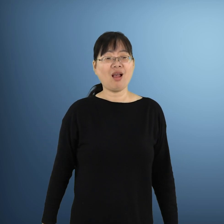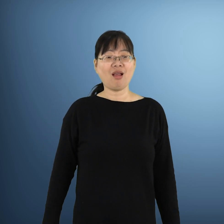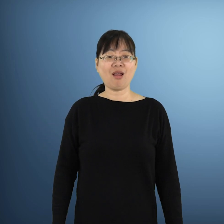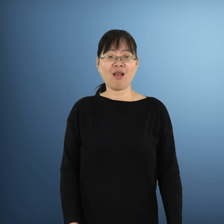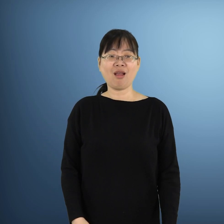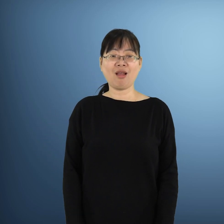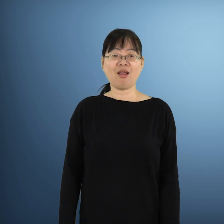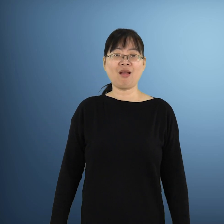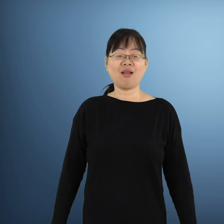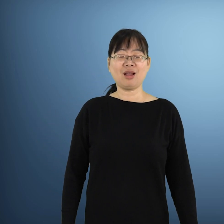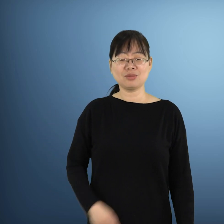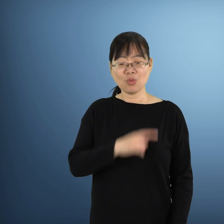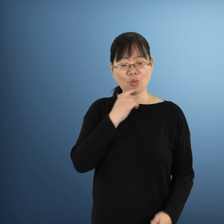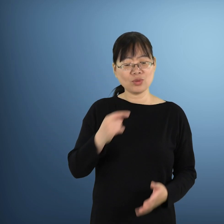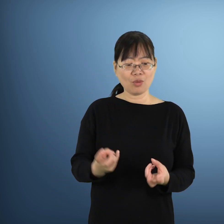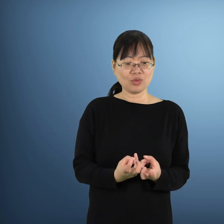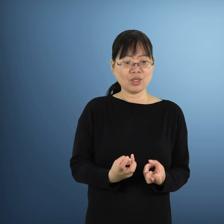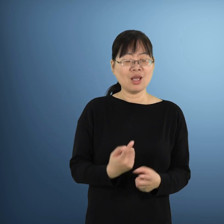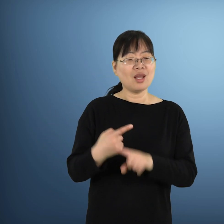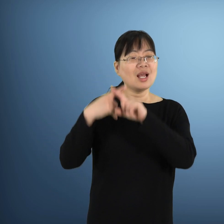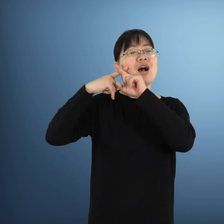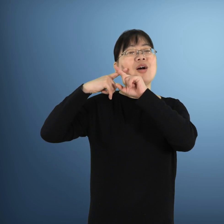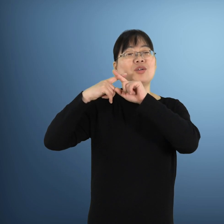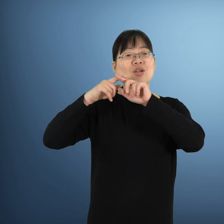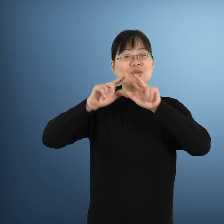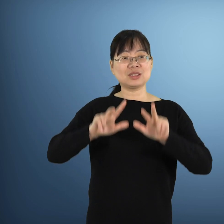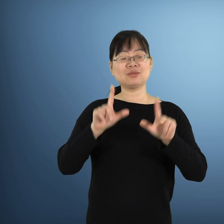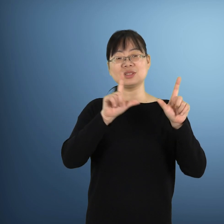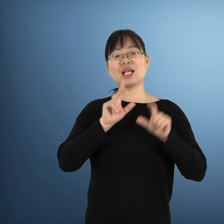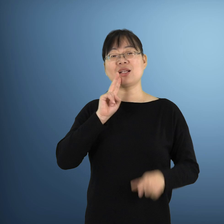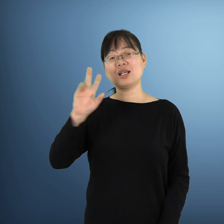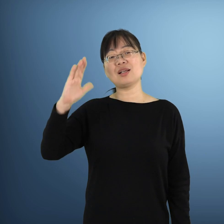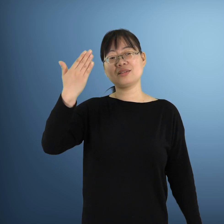손해본다고요. 그거 각오하고 살자 그 말이에요.